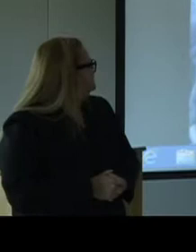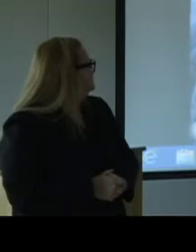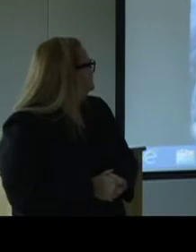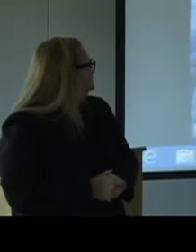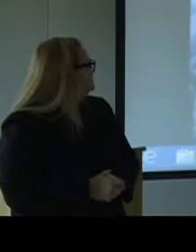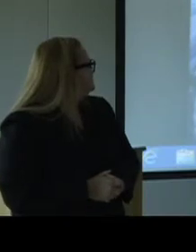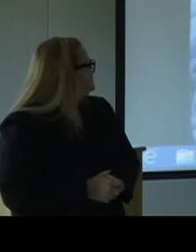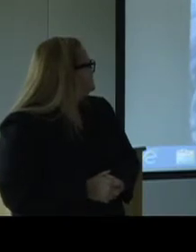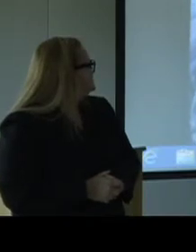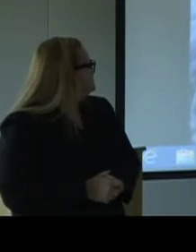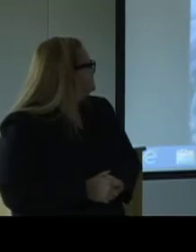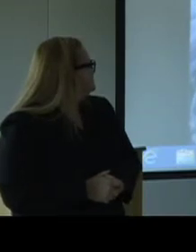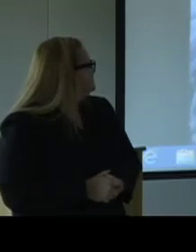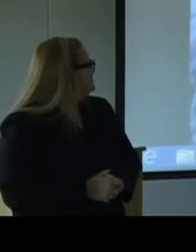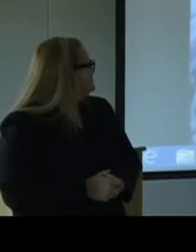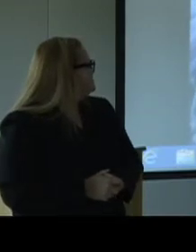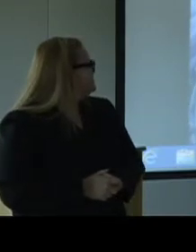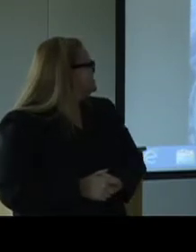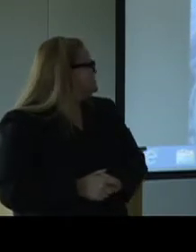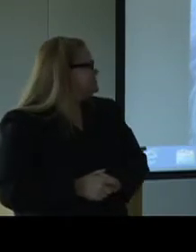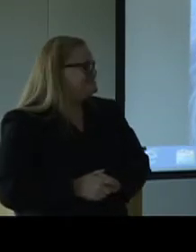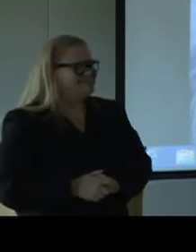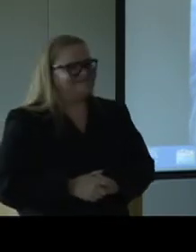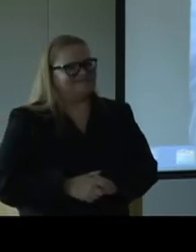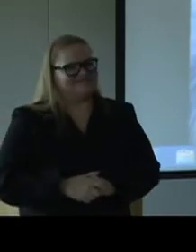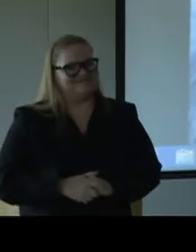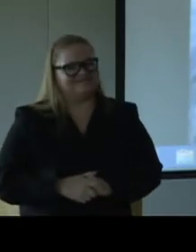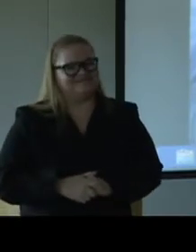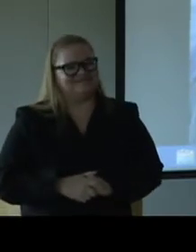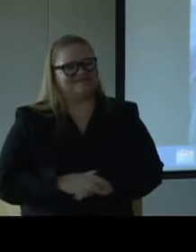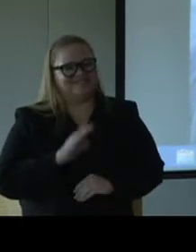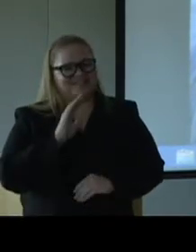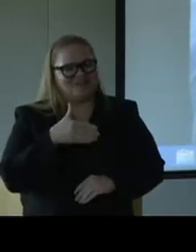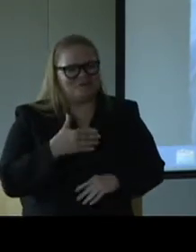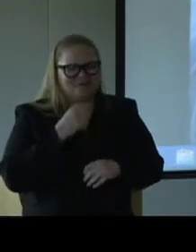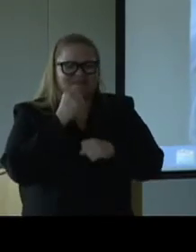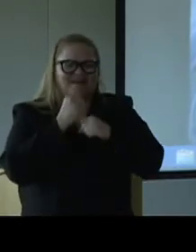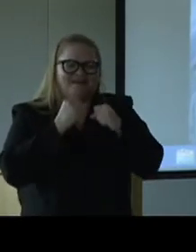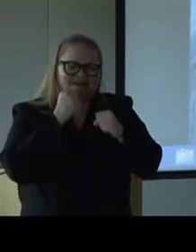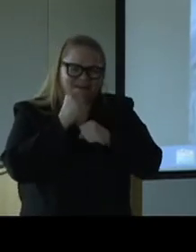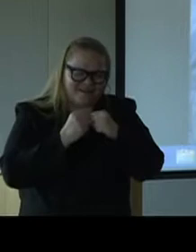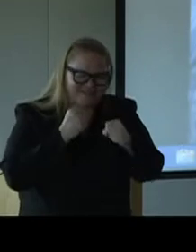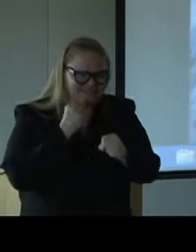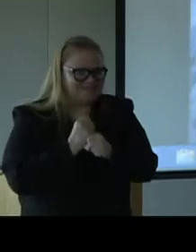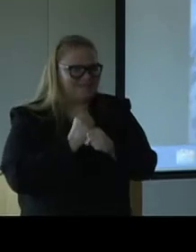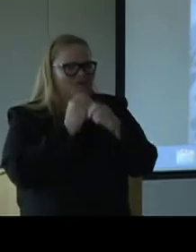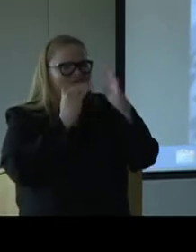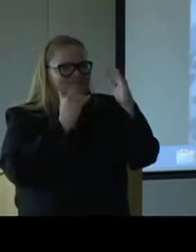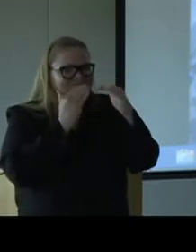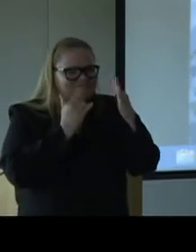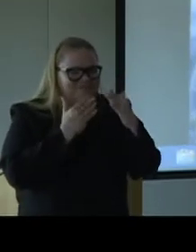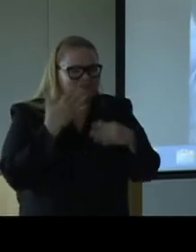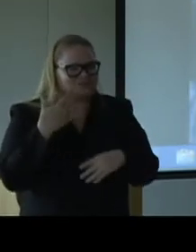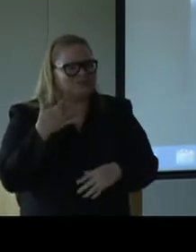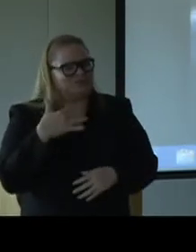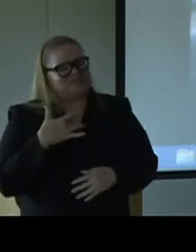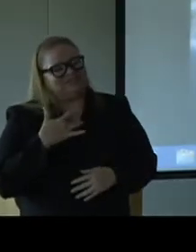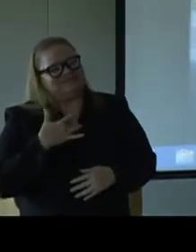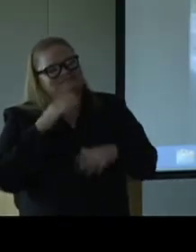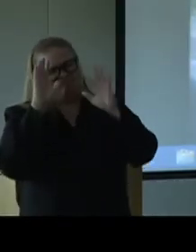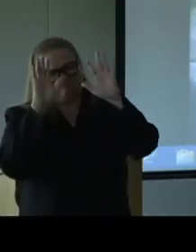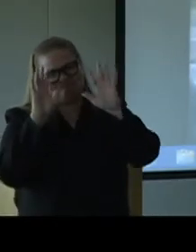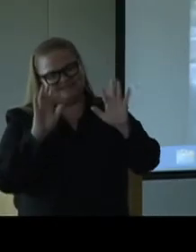Y cómo he cogido sol después de tantos años. Que yo no sabía lo que era eso, coger el sol. Hija, de verdad